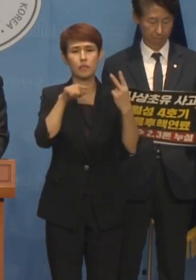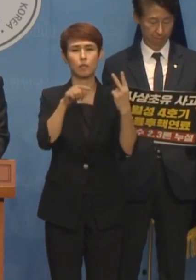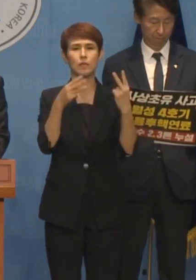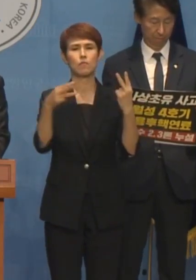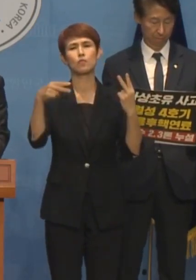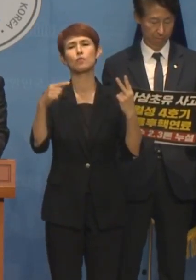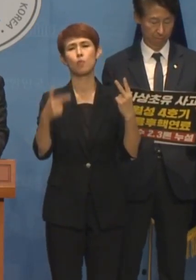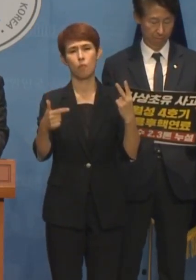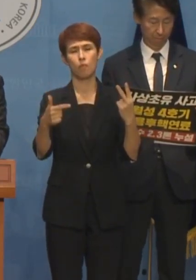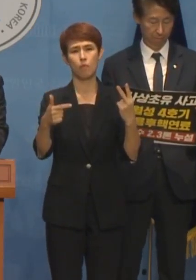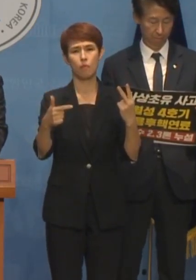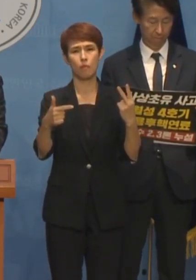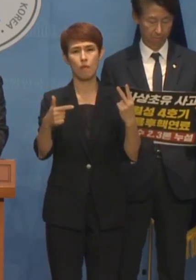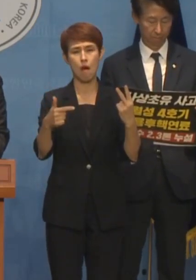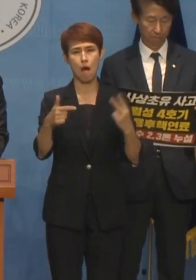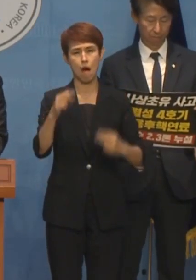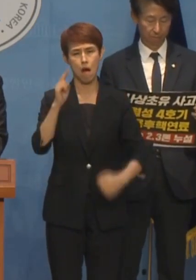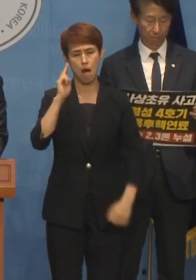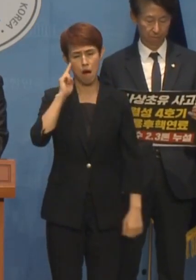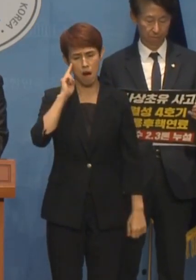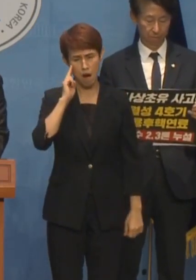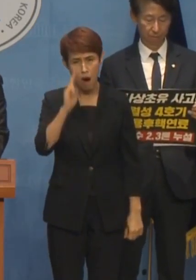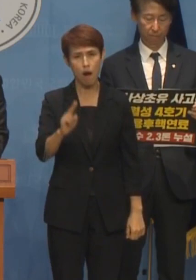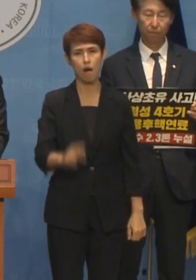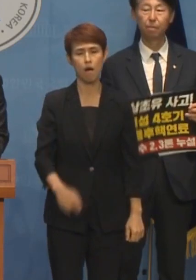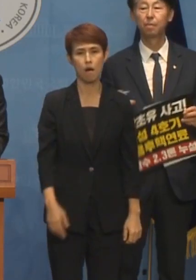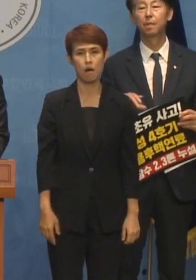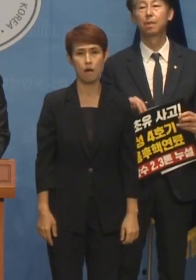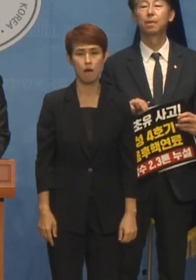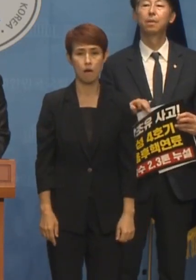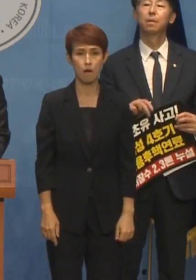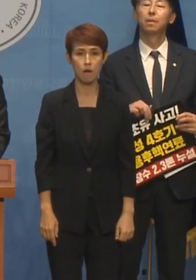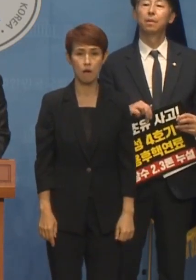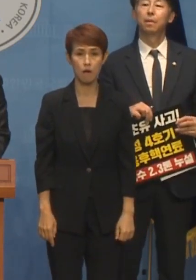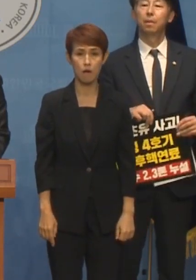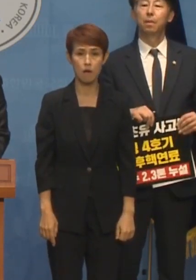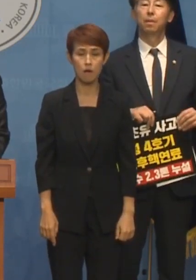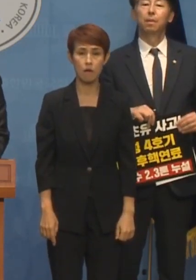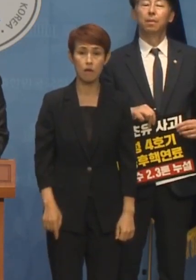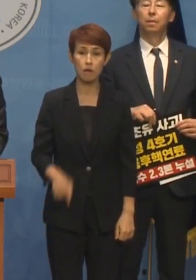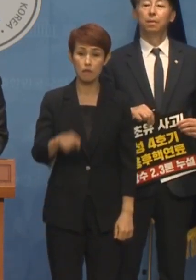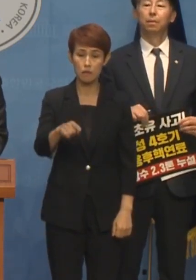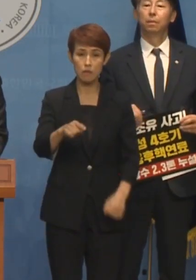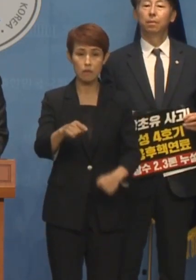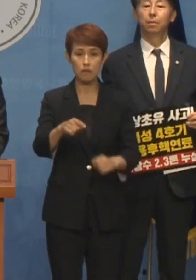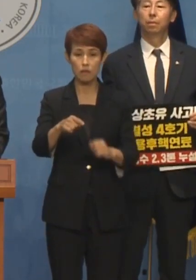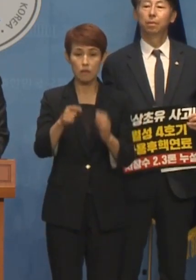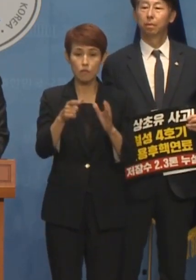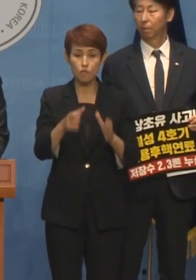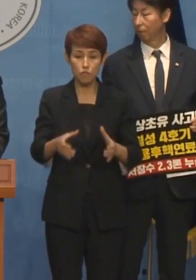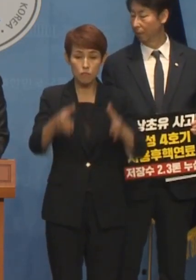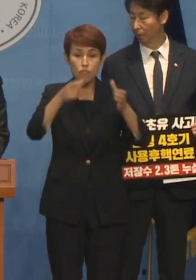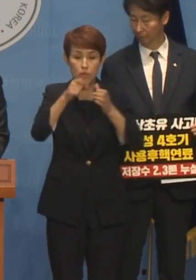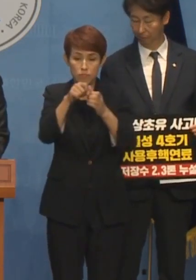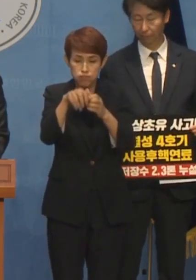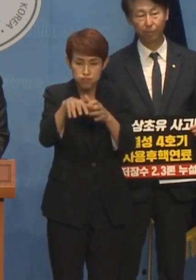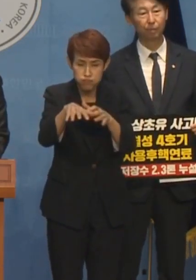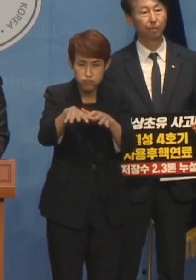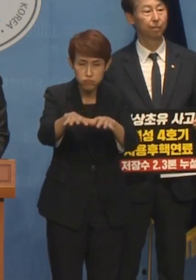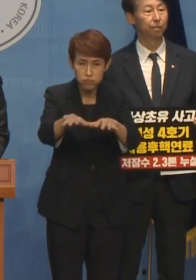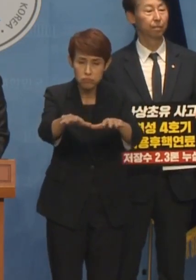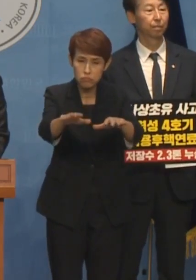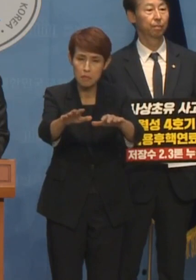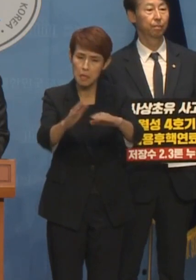발생했습니다. 참담합니다. 그런데 현재 한수원 측은 누출된 저장수가 일반인 선량 한도를